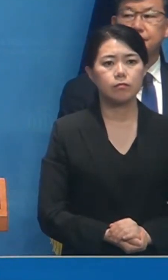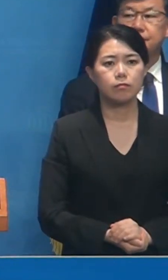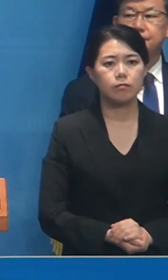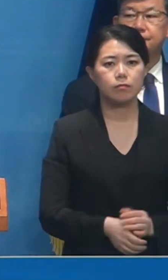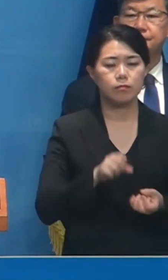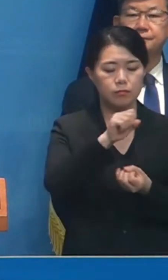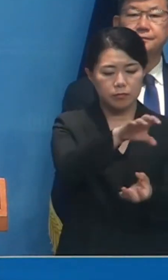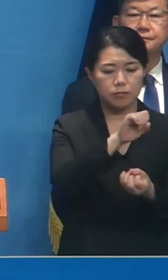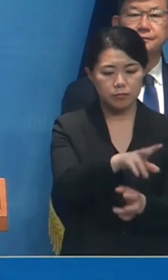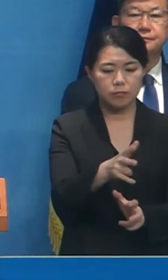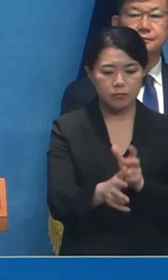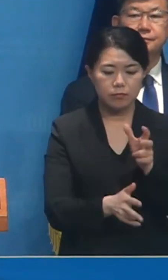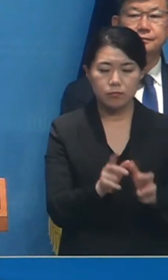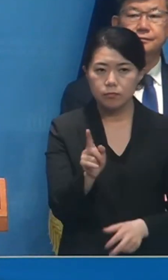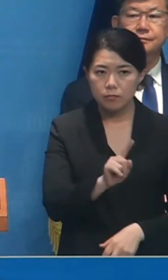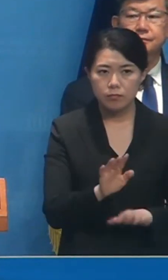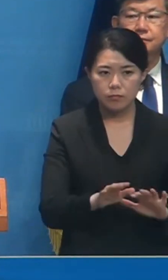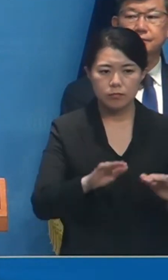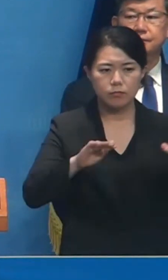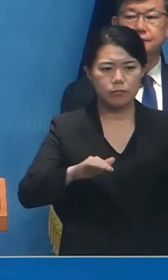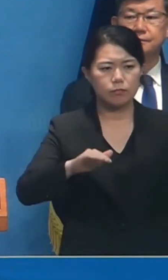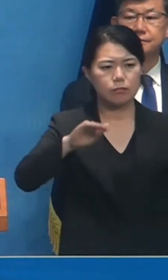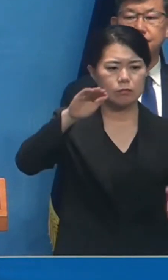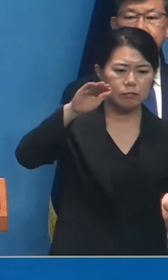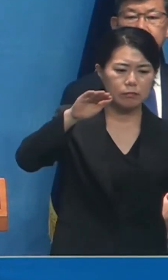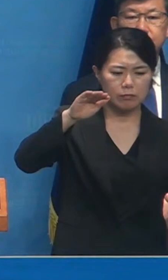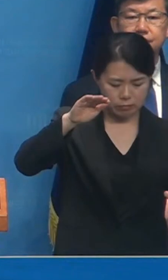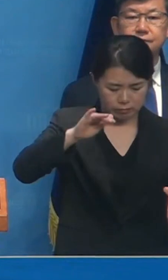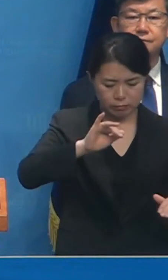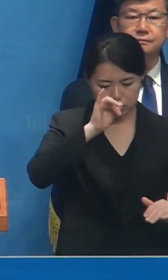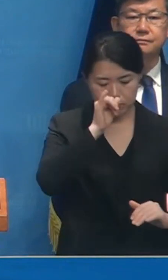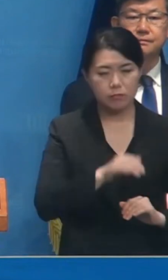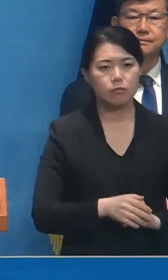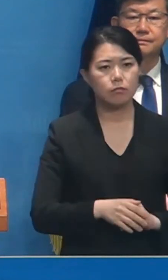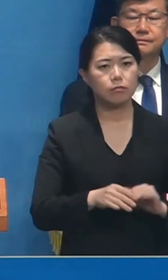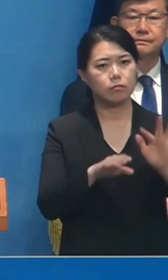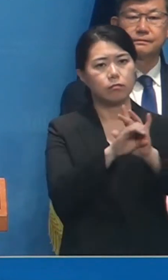대한민국의 택배 산업은 지금 불평등한 현실의 상징이기도 합니다.